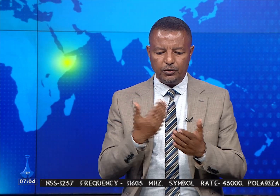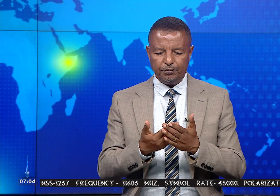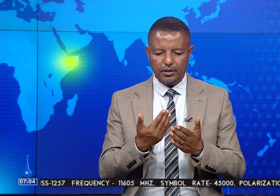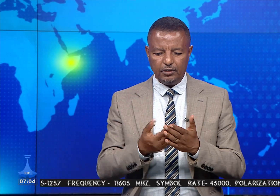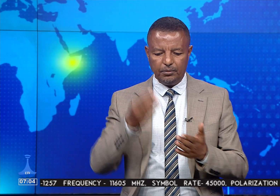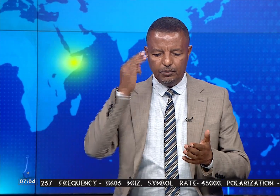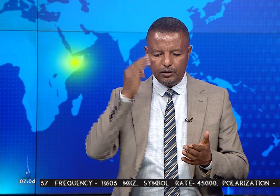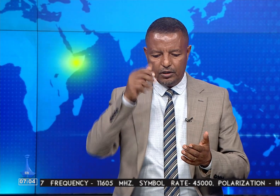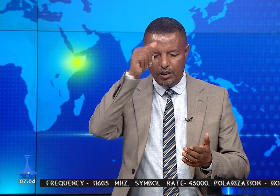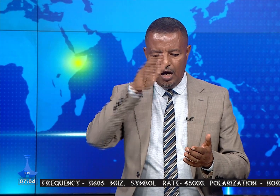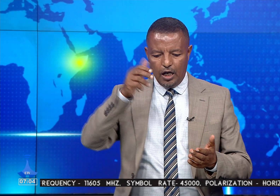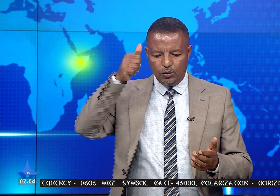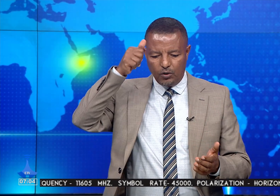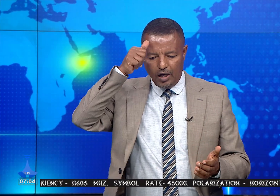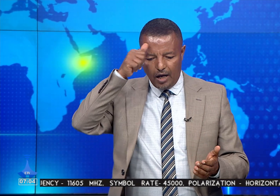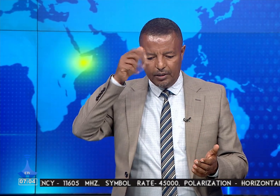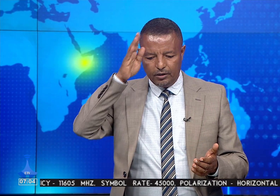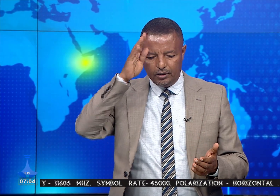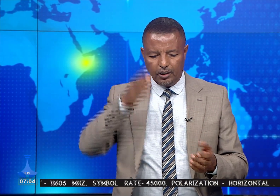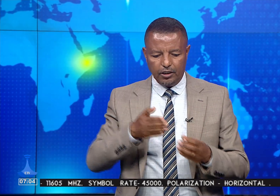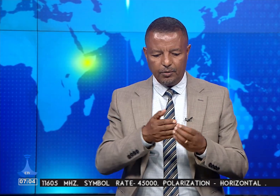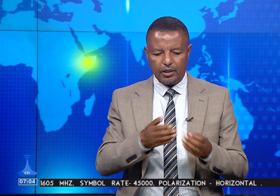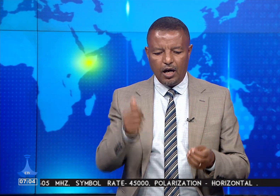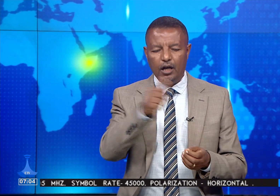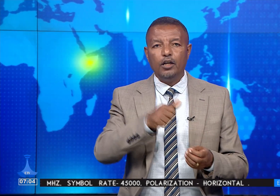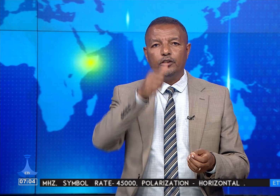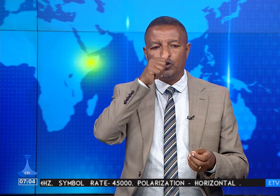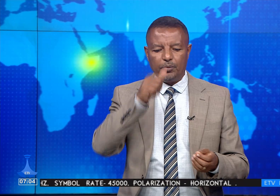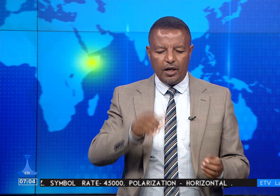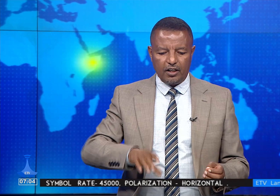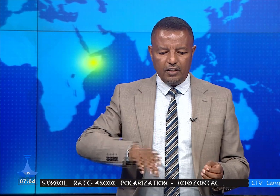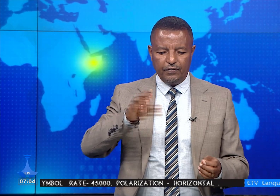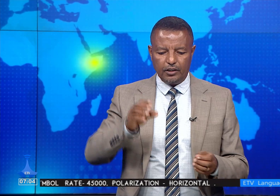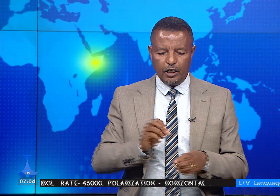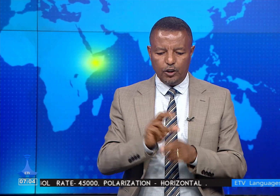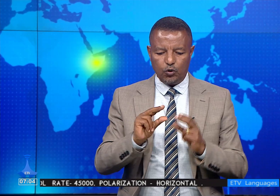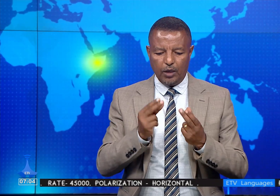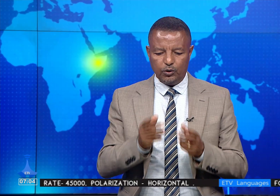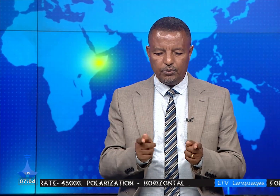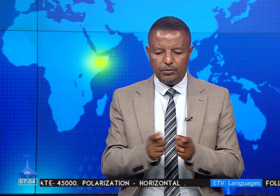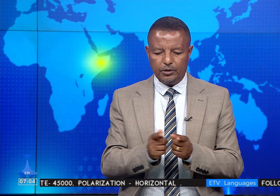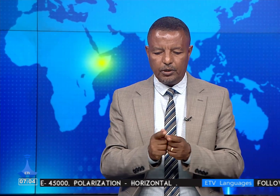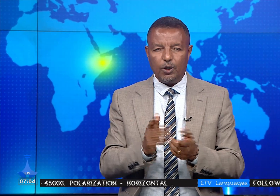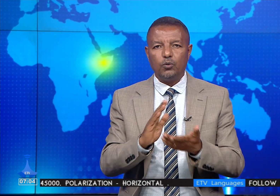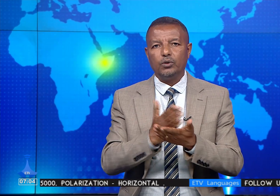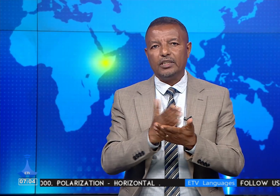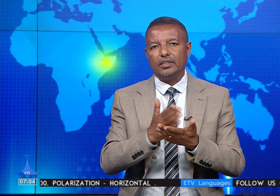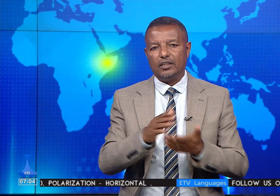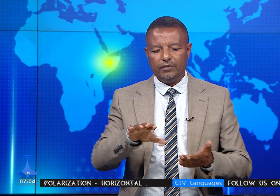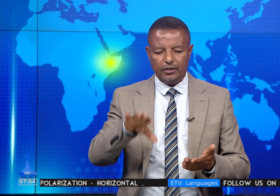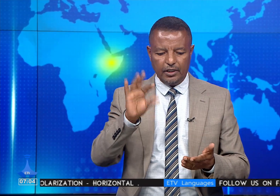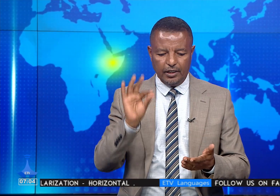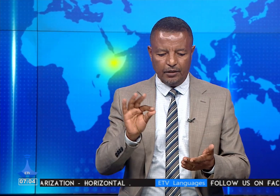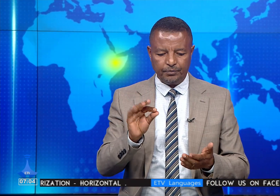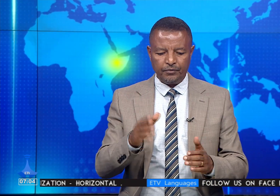የሚገኘው በገንዘብ ሚኒስቴር አቶ አህመድ ሽዴ የተመራ የኢትዮጵያ ከፍተኛ የልዑካን ቡድን በስብሰባው